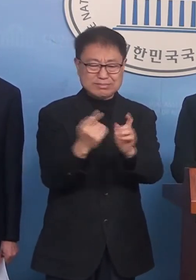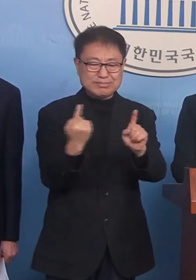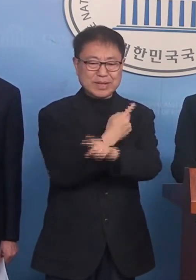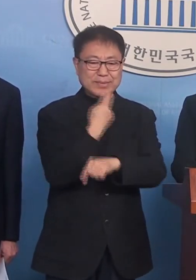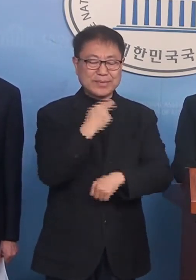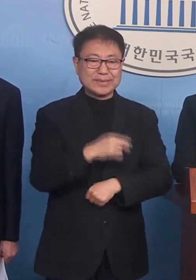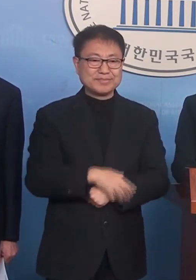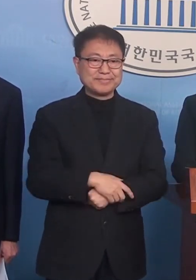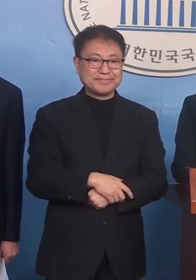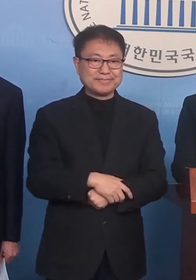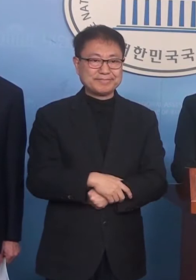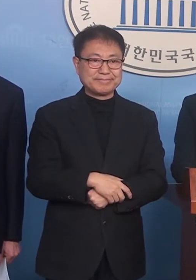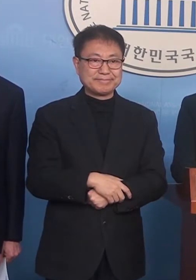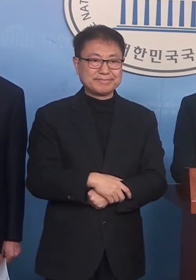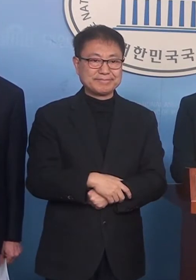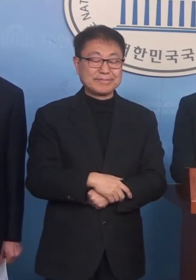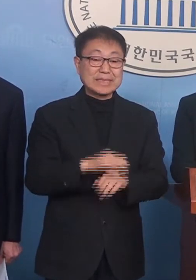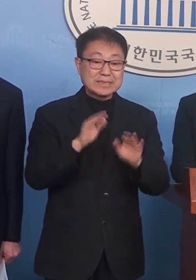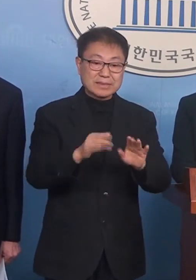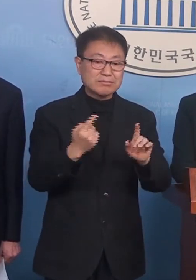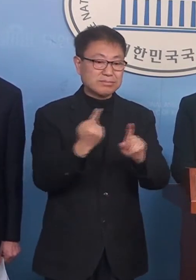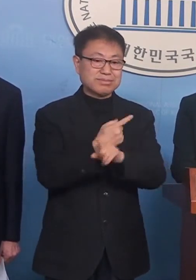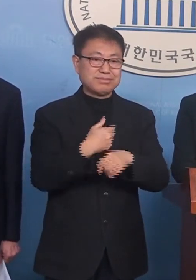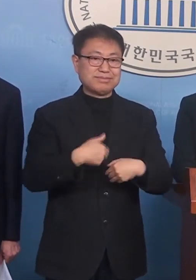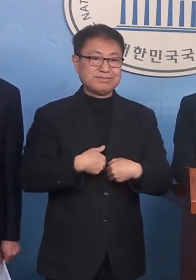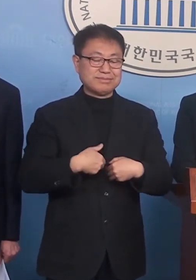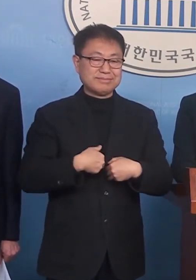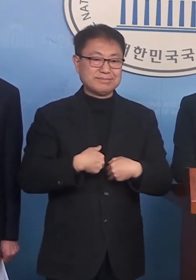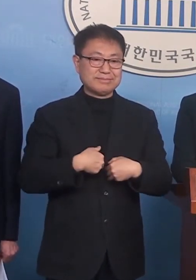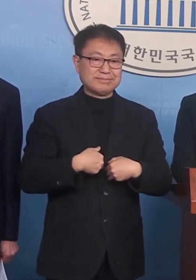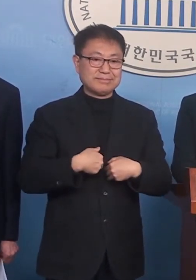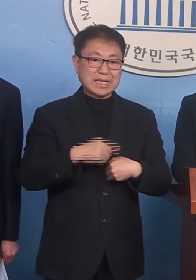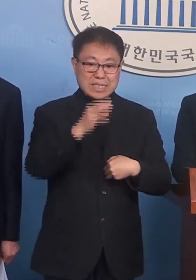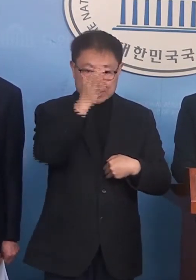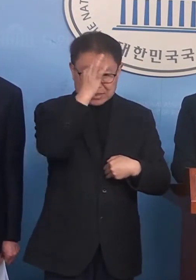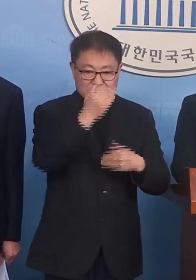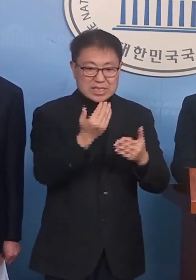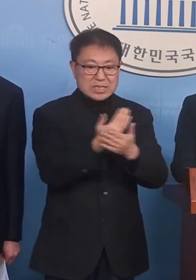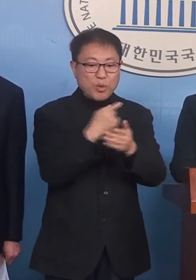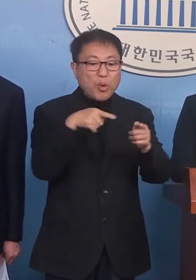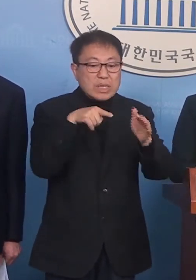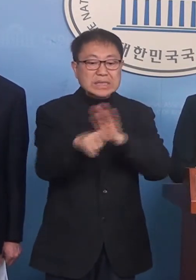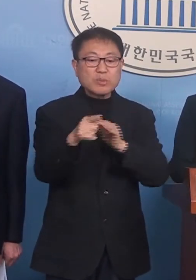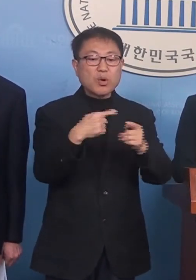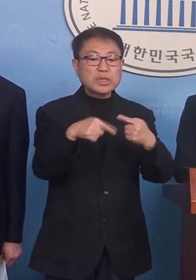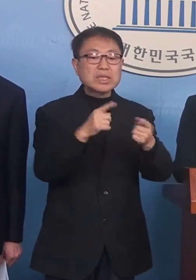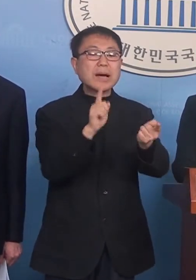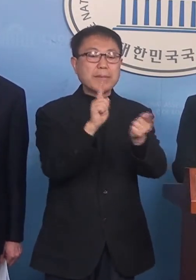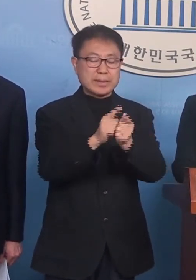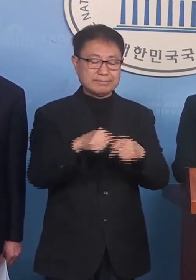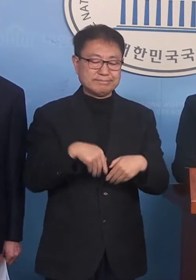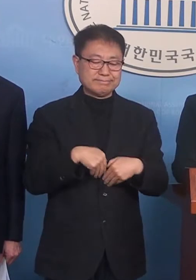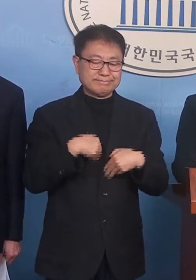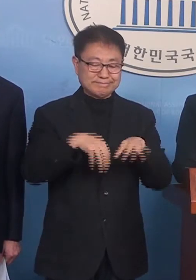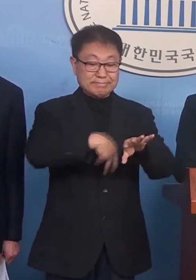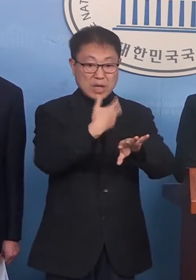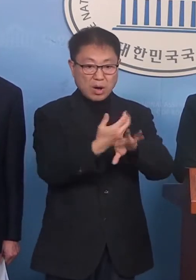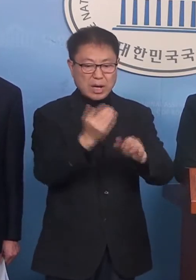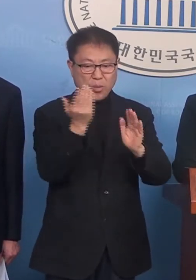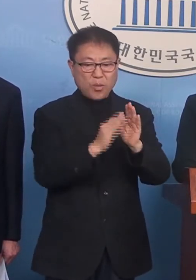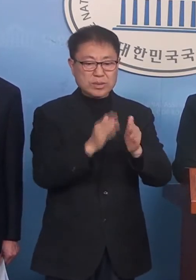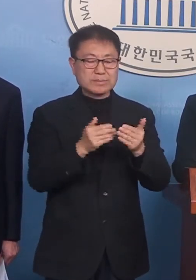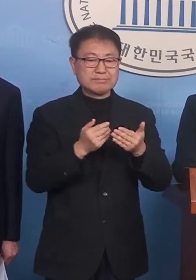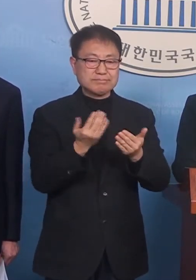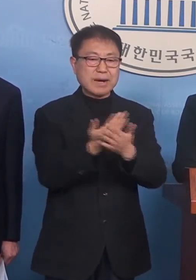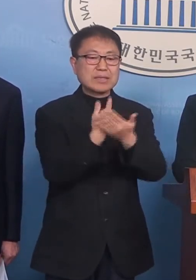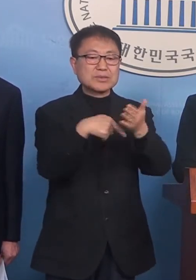발전은 없었습니다. 이제는 바꿔야 합니다. 기술 진보와 진보 정치가 만나 따뜻한 혁신, 공정한